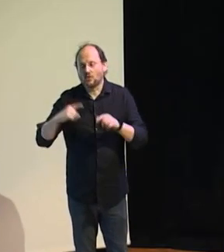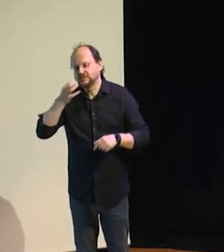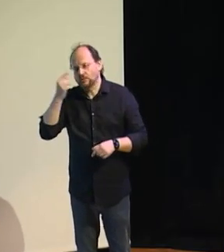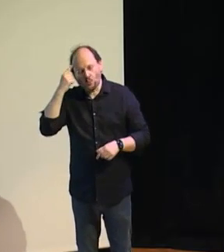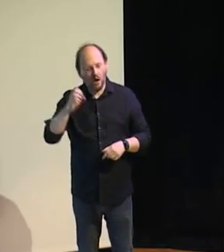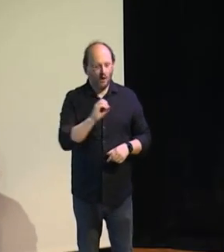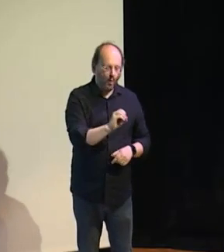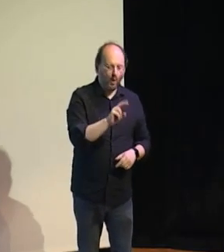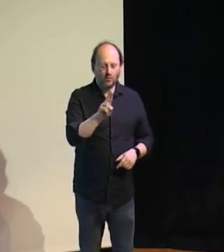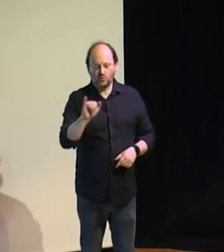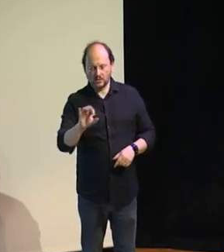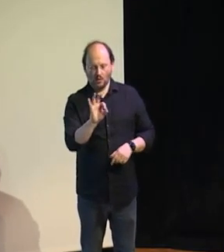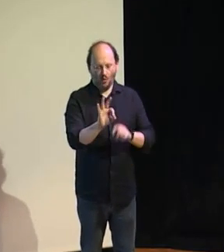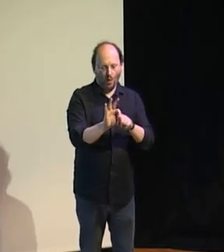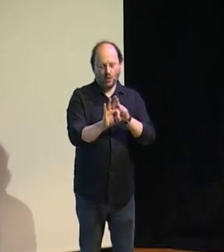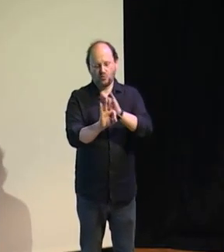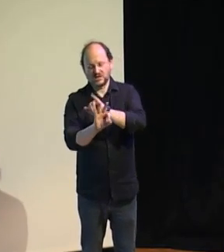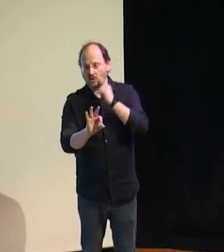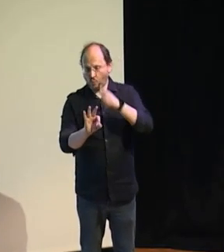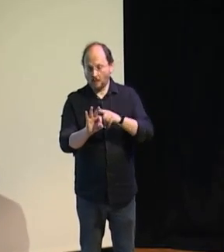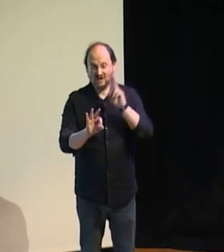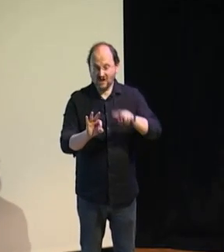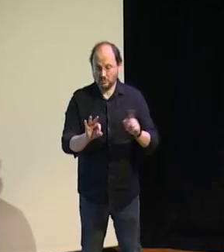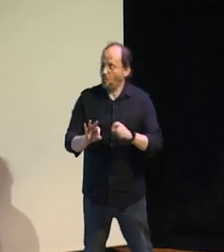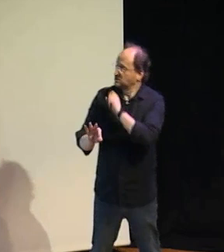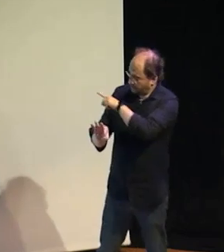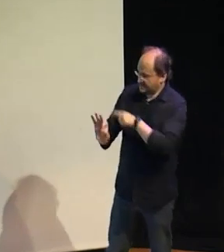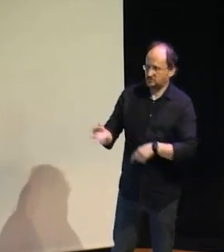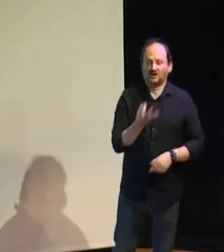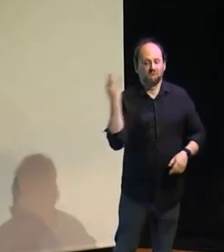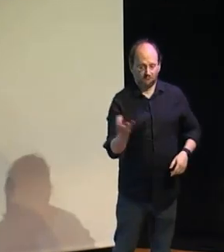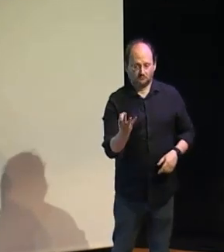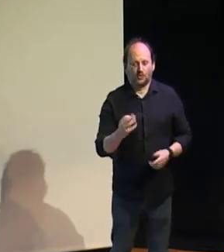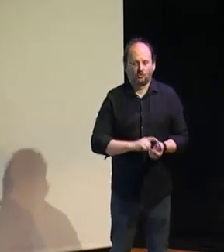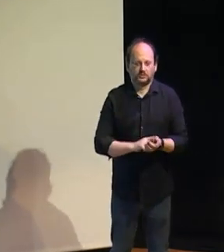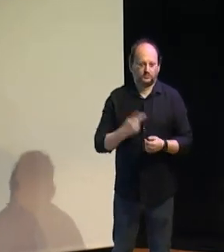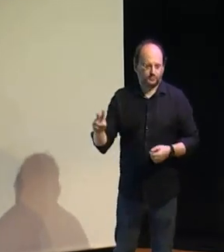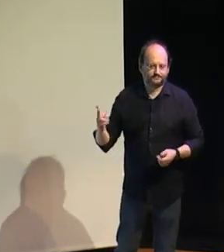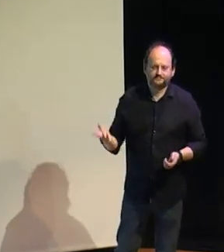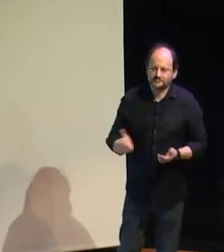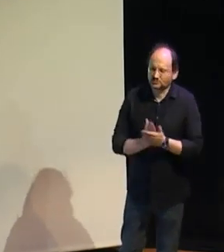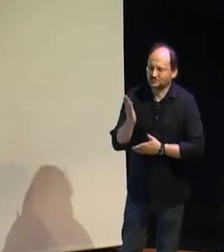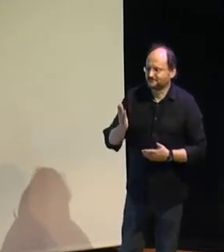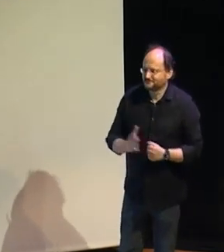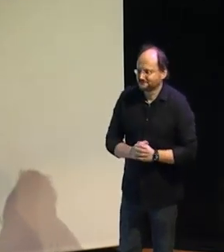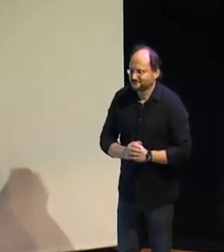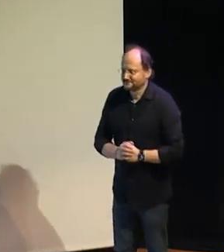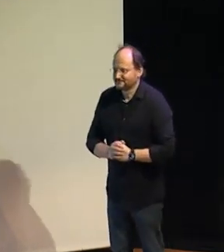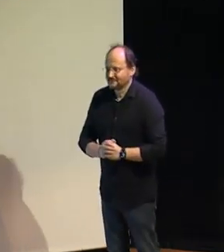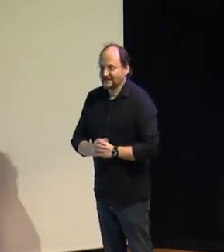héritage culturel. Donc les personnes croient que ça vient du O, du U, du I, qui sont les lettres représentées en dactylo, mais non, pas du tout. Ça vient